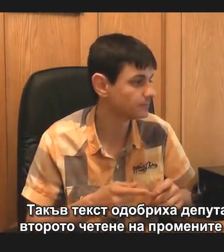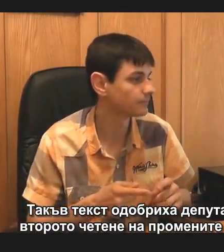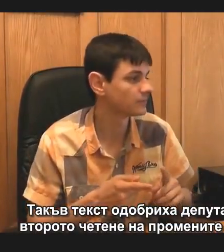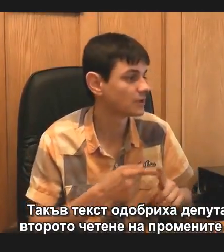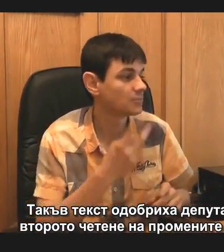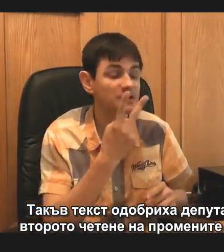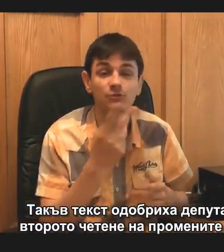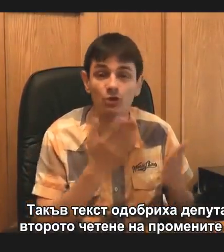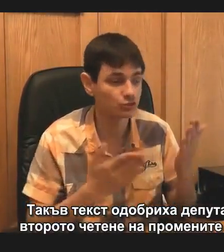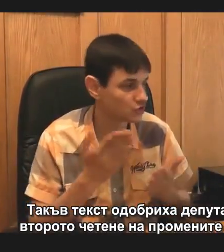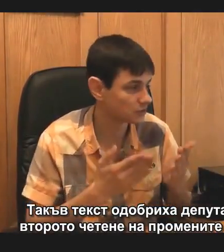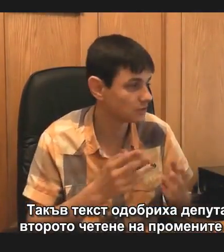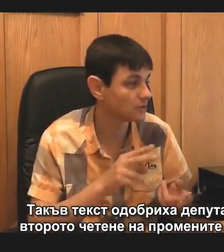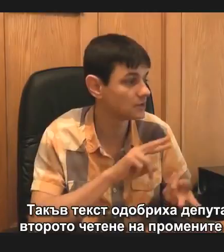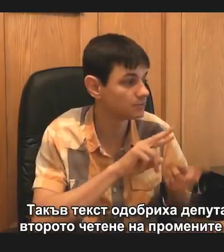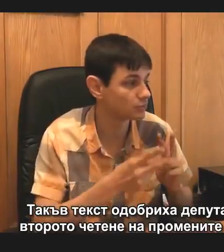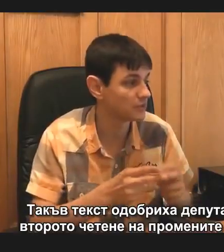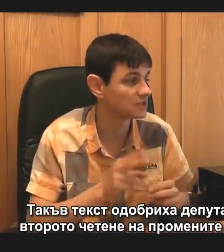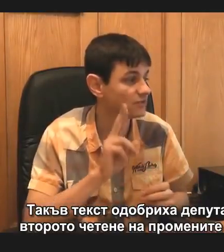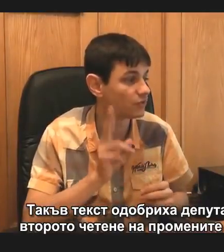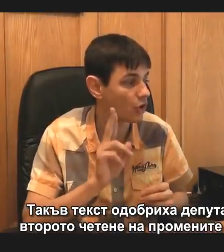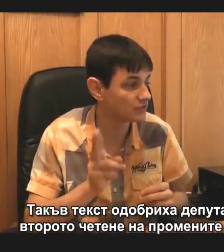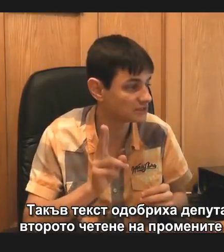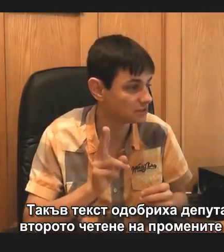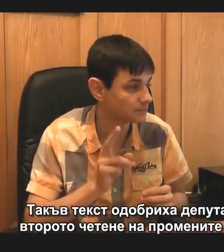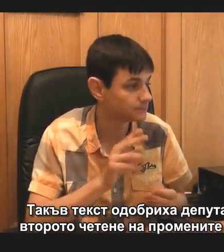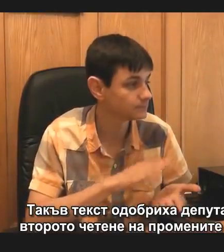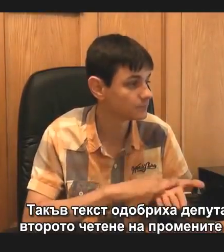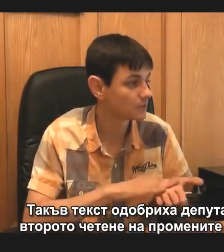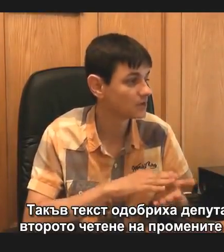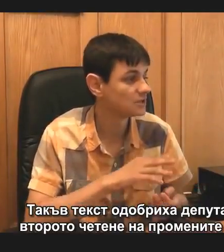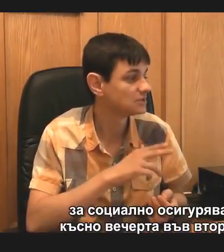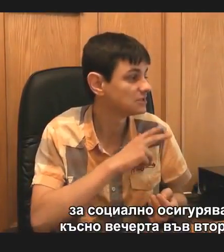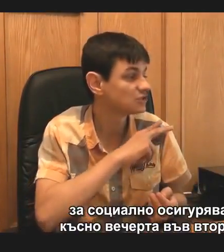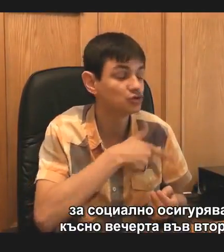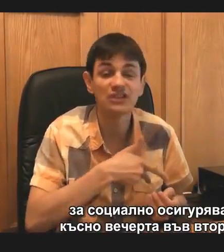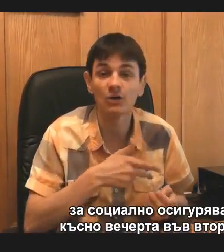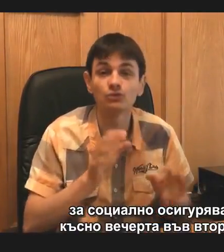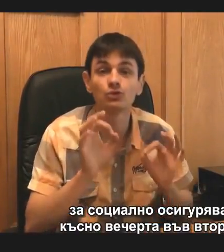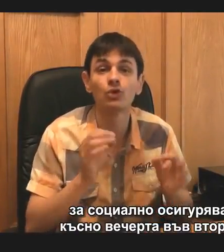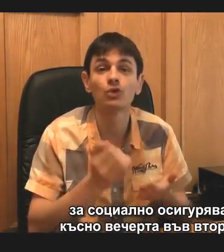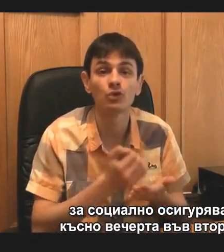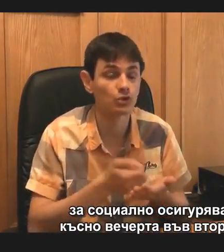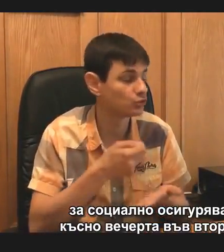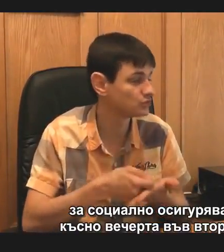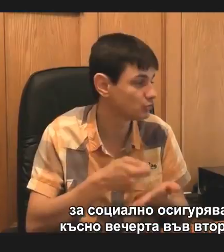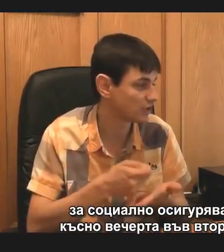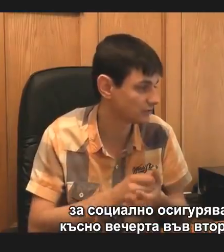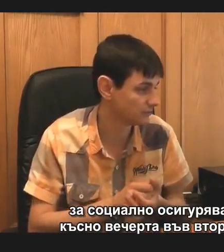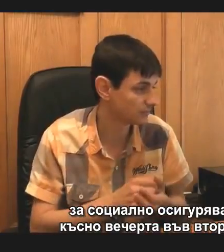при второ четене на промените в Кодекса за социалното осигуряване.